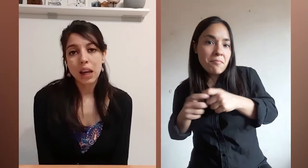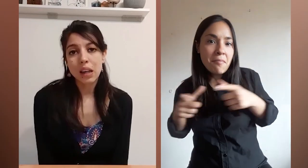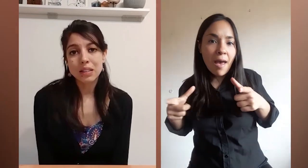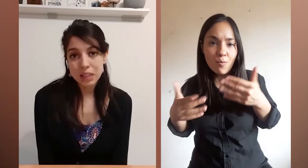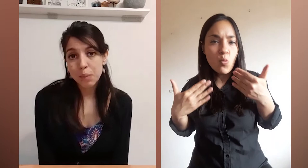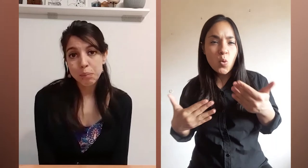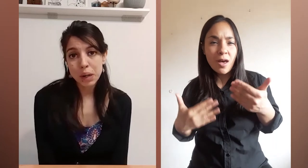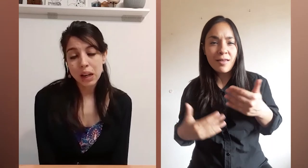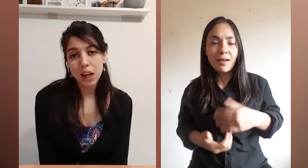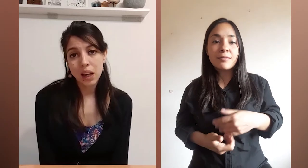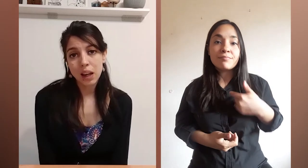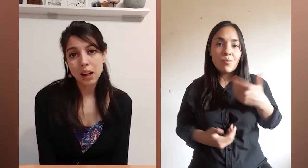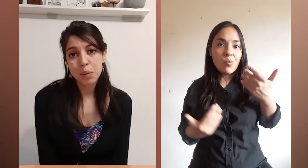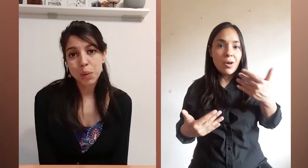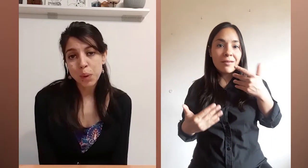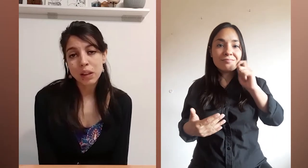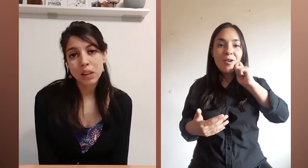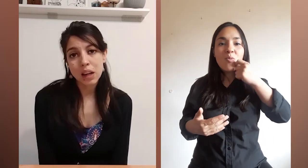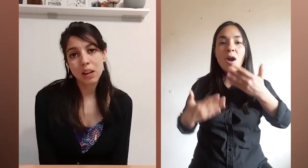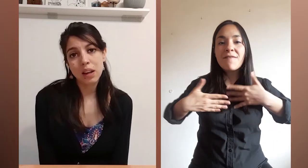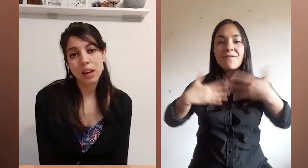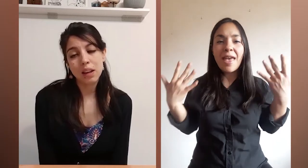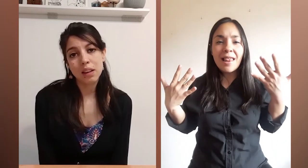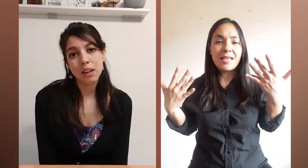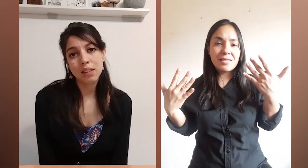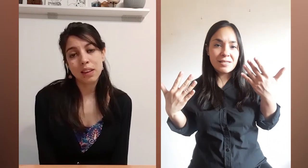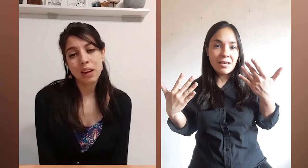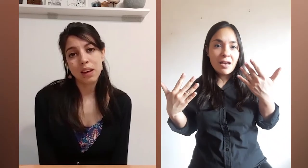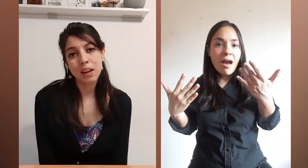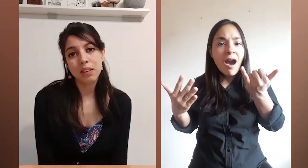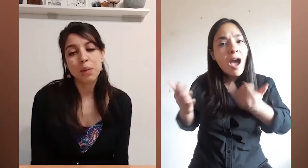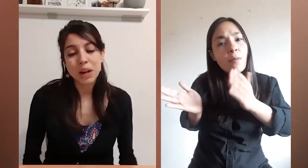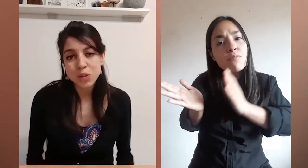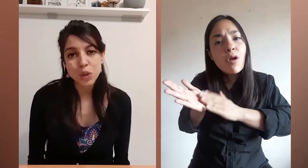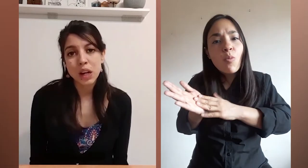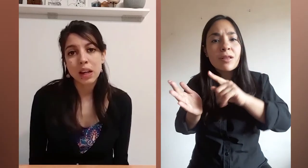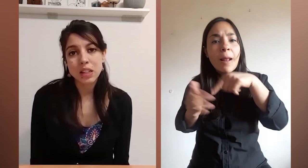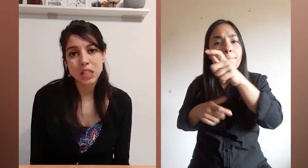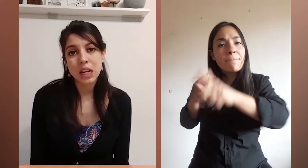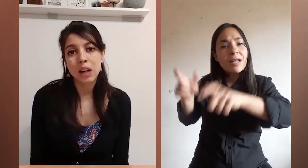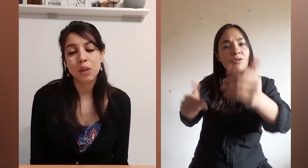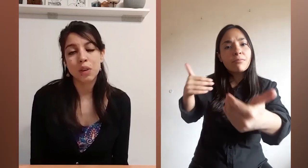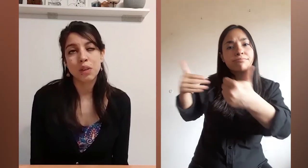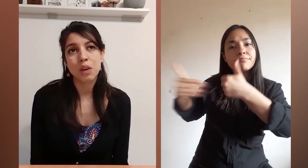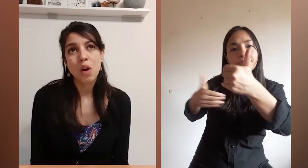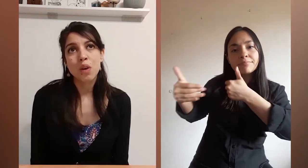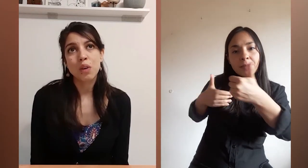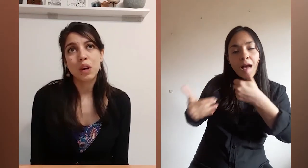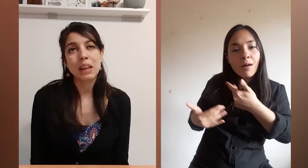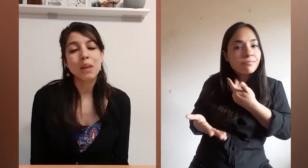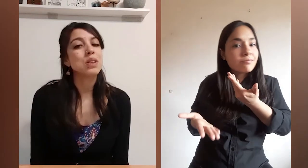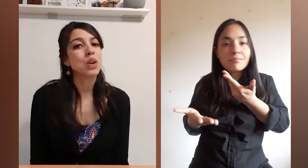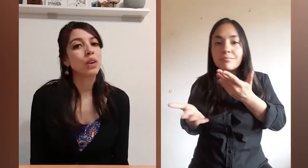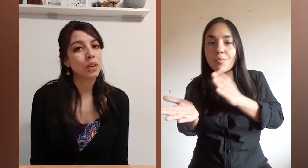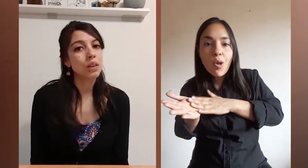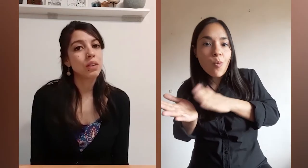celebrar siempre la propuesta de personas que llegan con